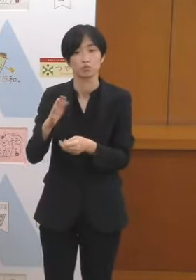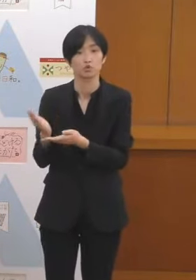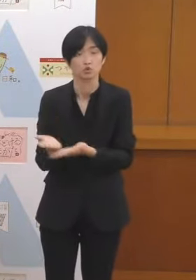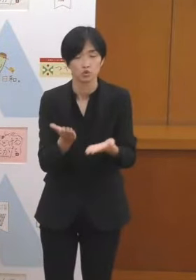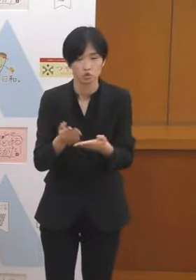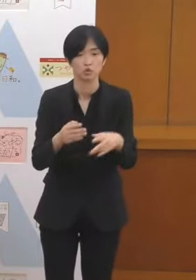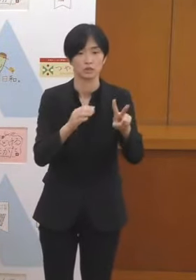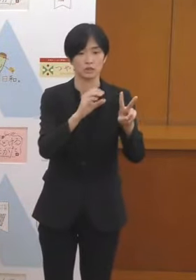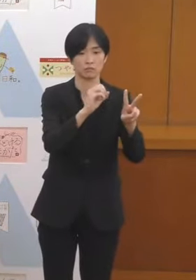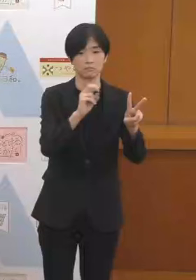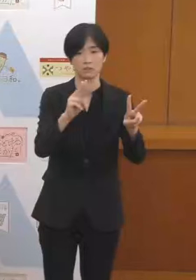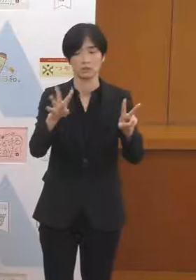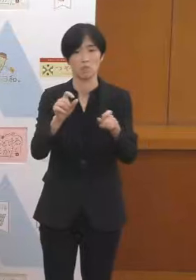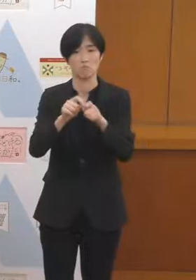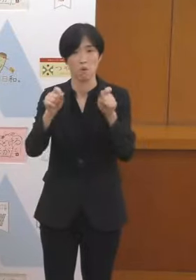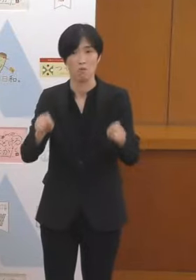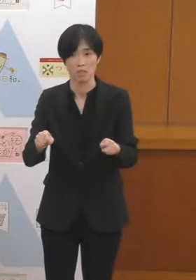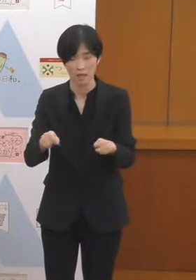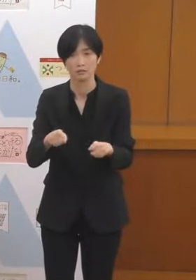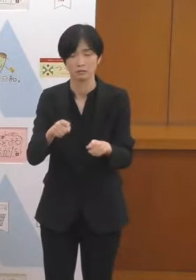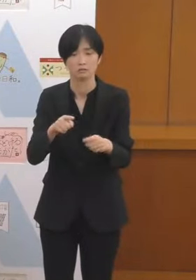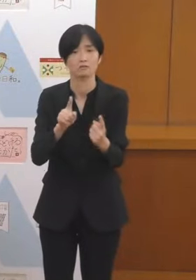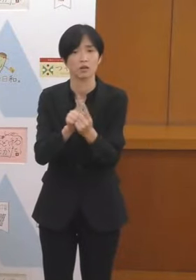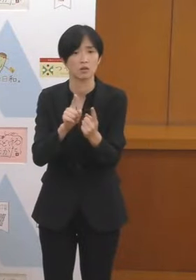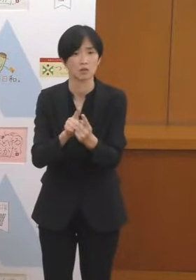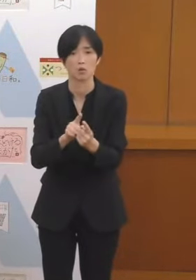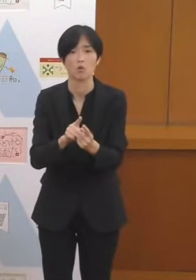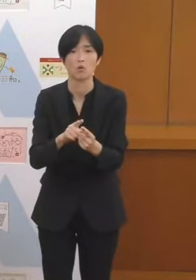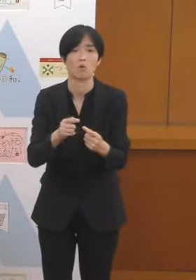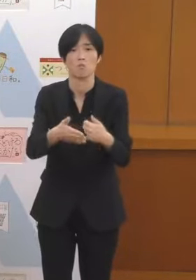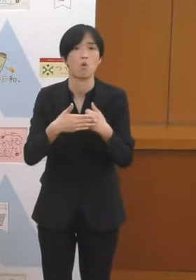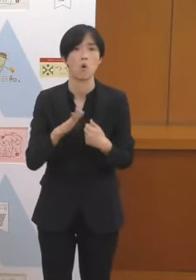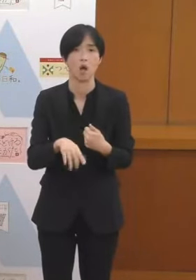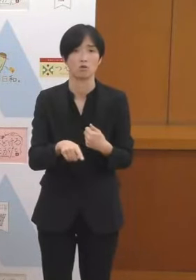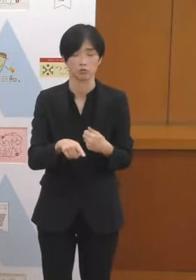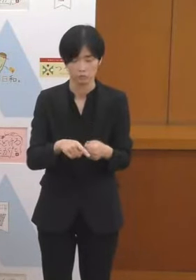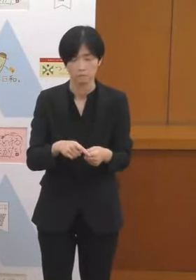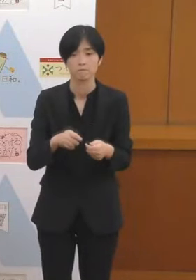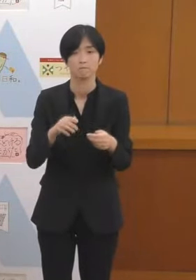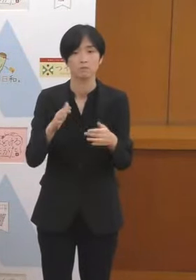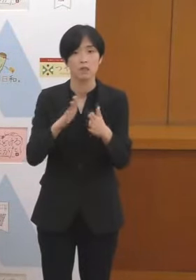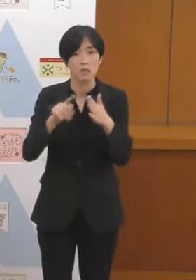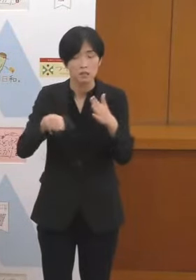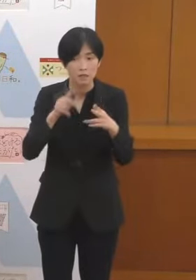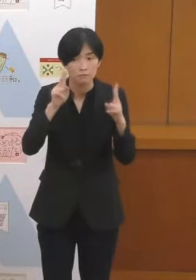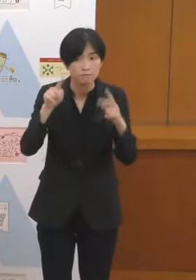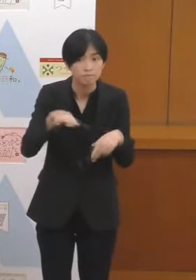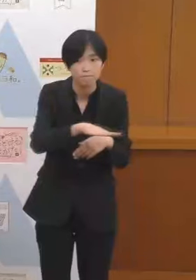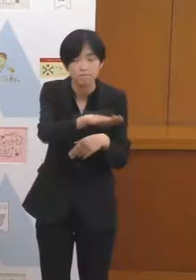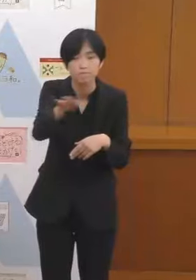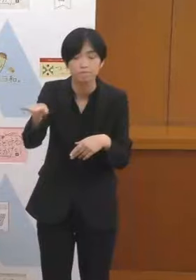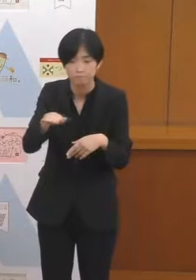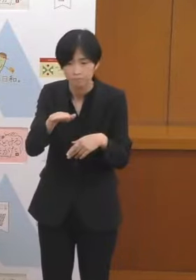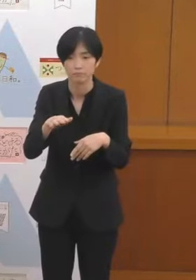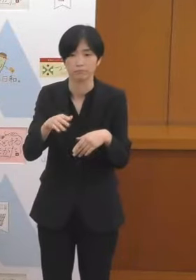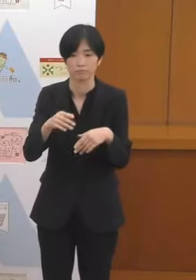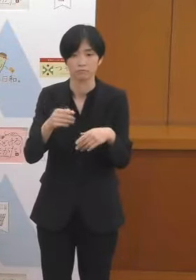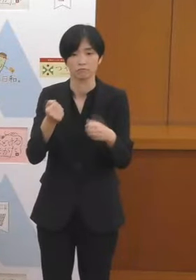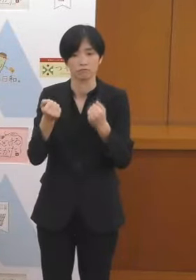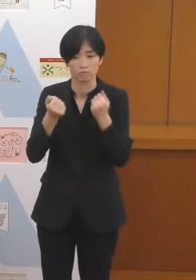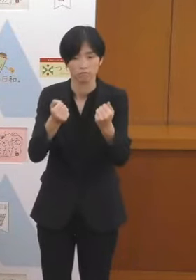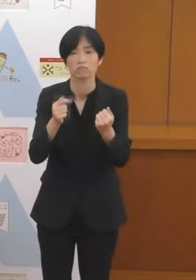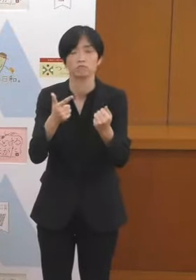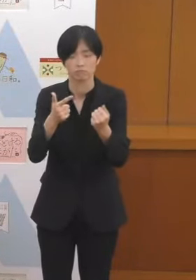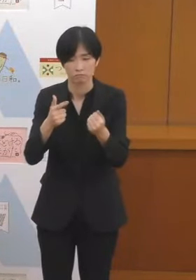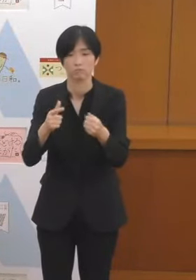2024年問題にも対応できるものでありますのでえ県内企業の皆様には是非国内輸送